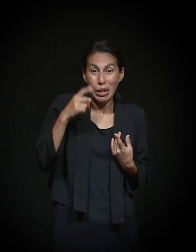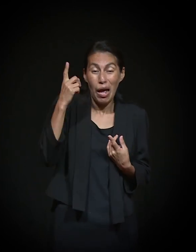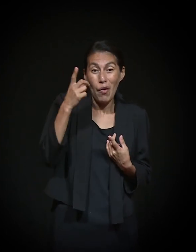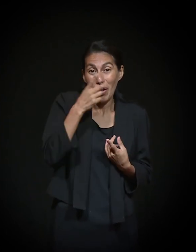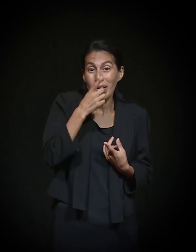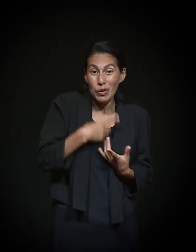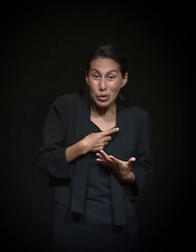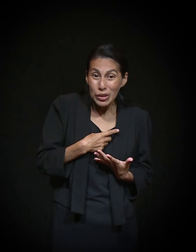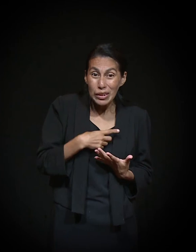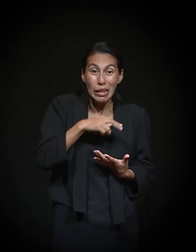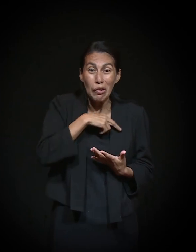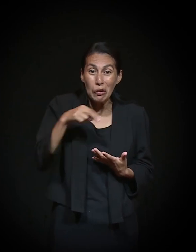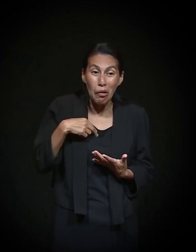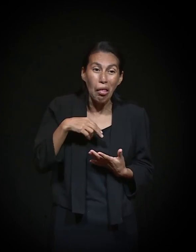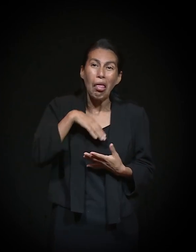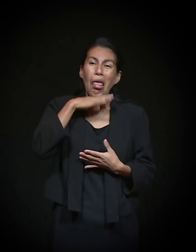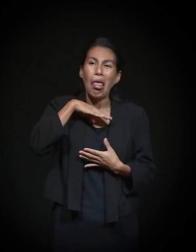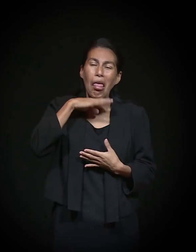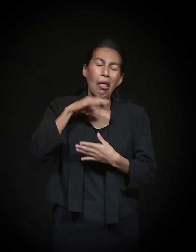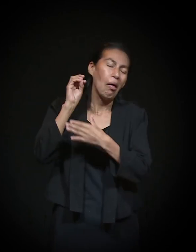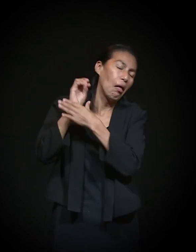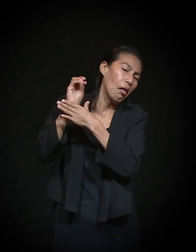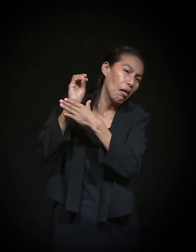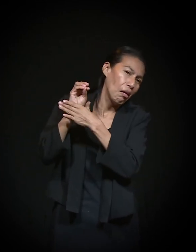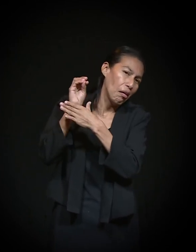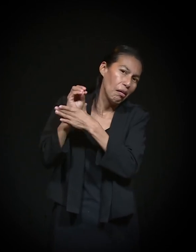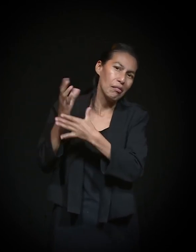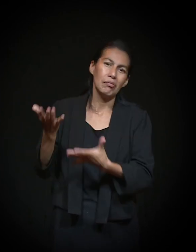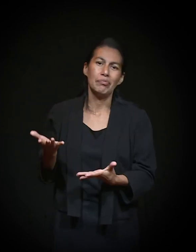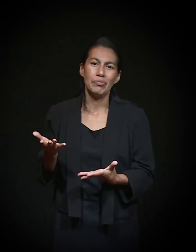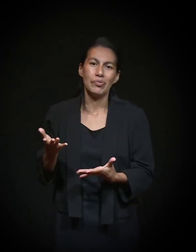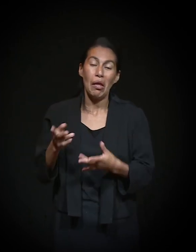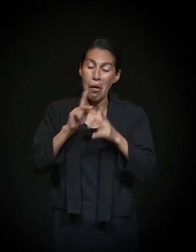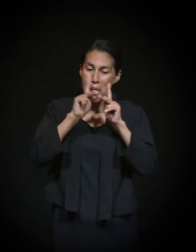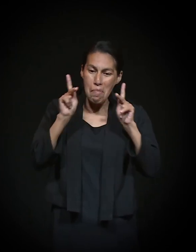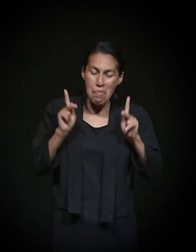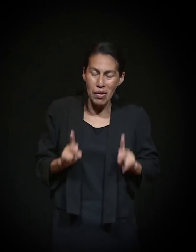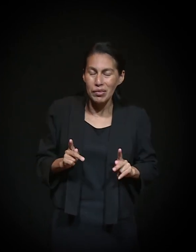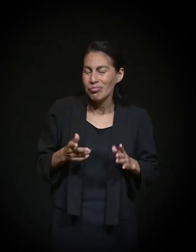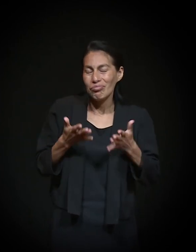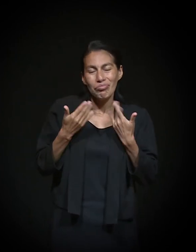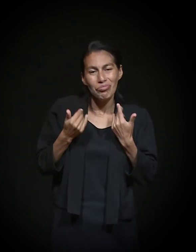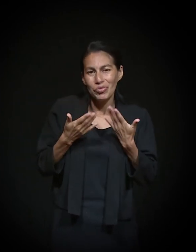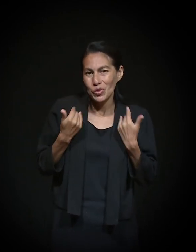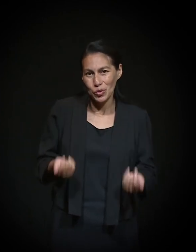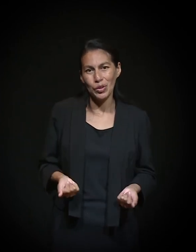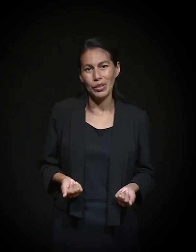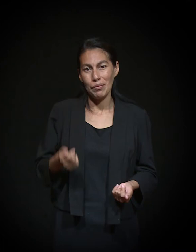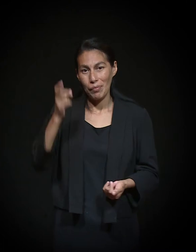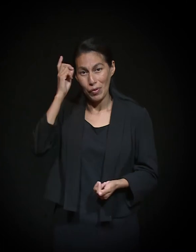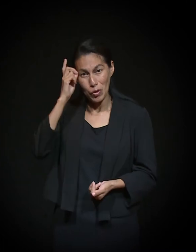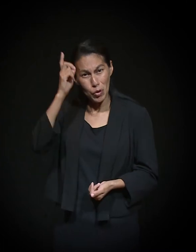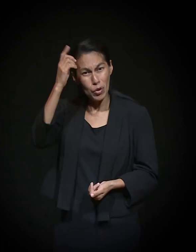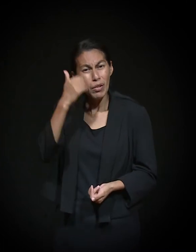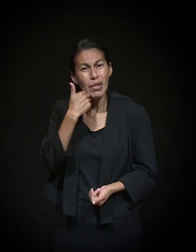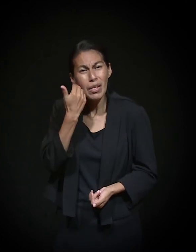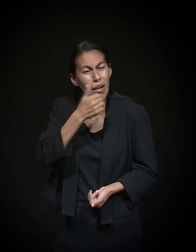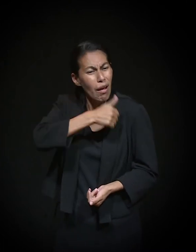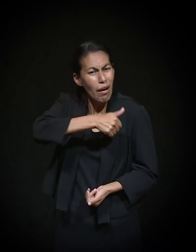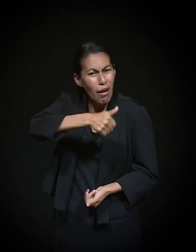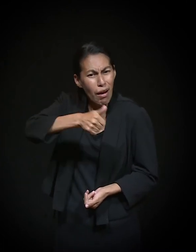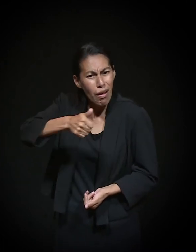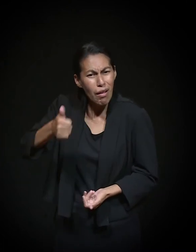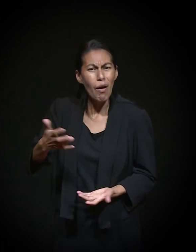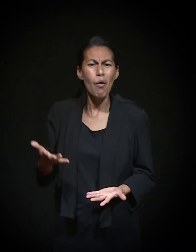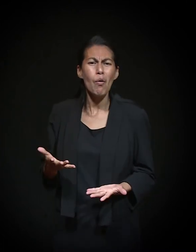la construcción precisa para que nuestra vida esté en completa paz. Porque es el anhelo de